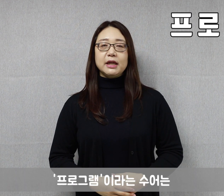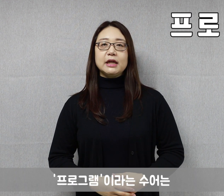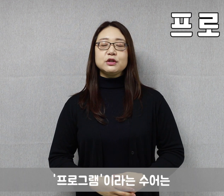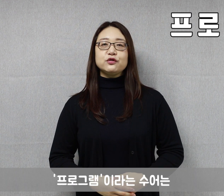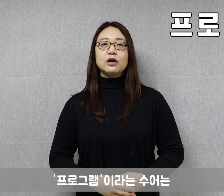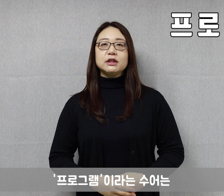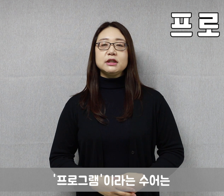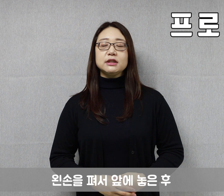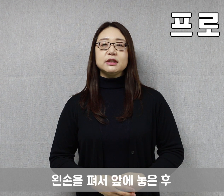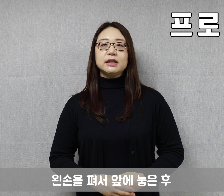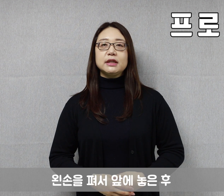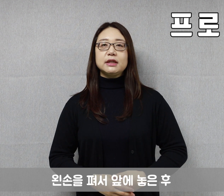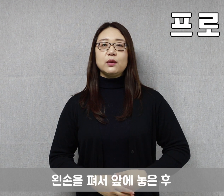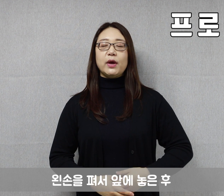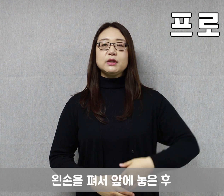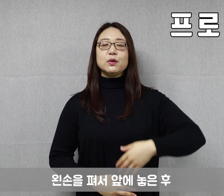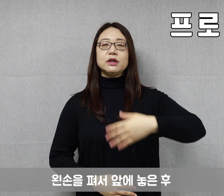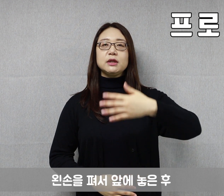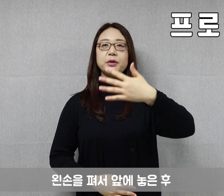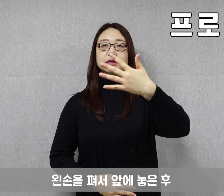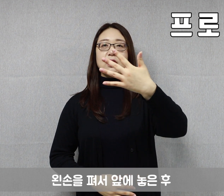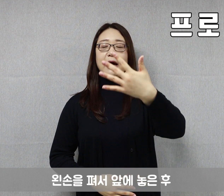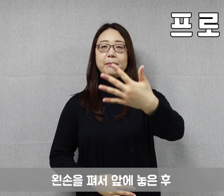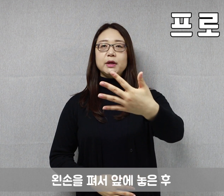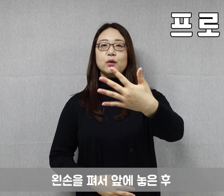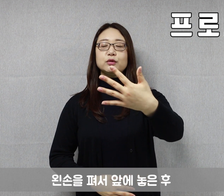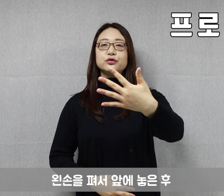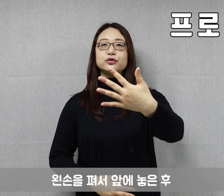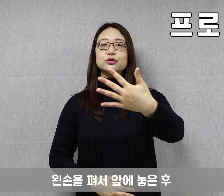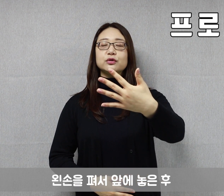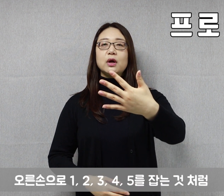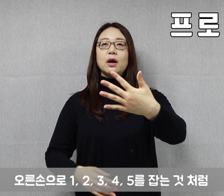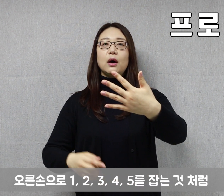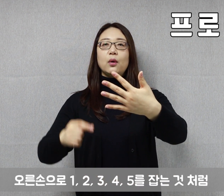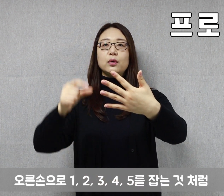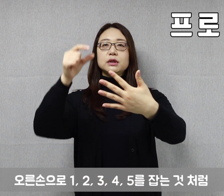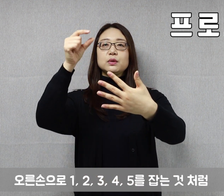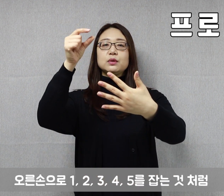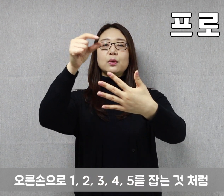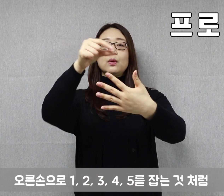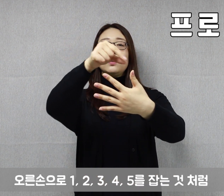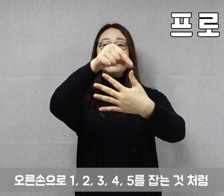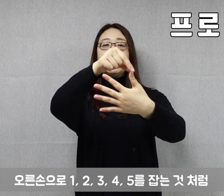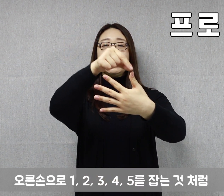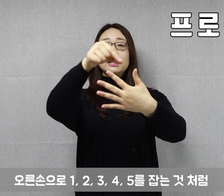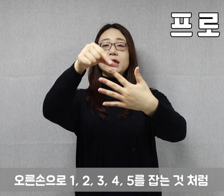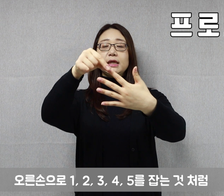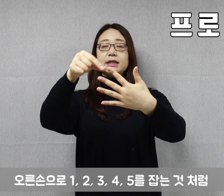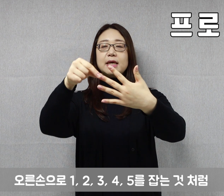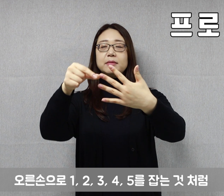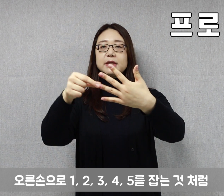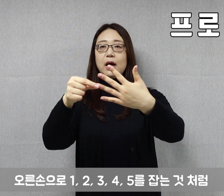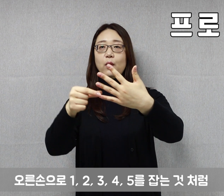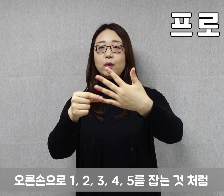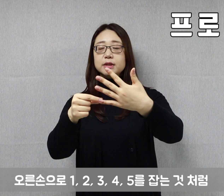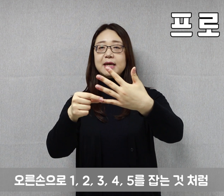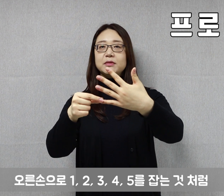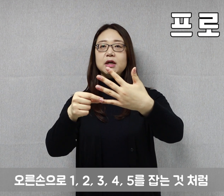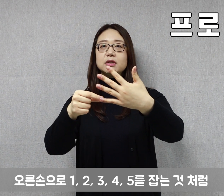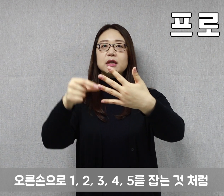프로그램이라는 수어는 왼손을 펴서 앞에 놓은 후 오른손으로 1, 2, 3, 4, 5 잡는